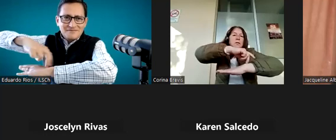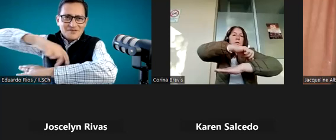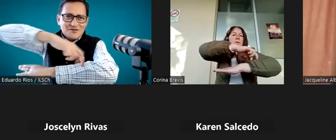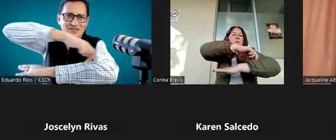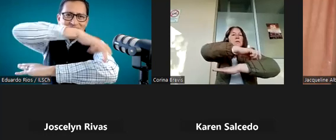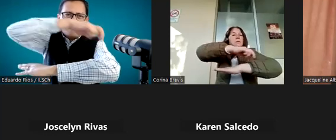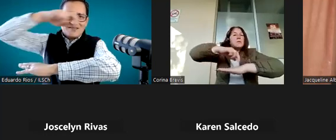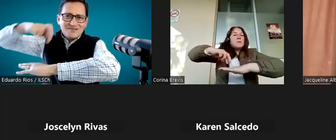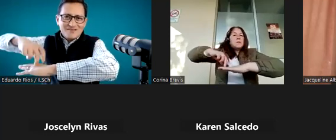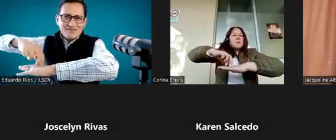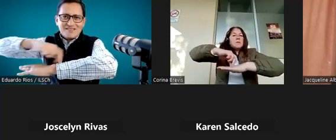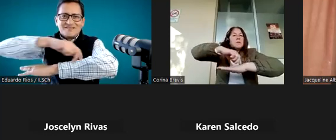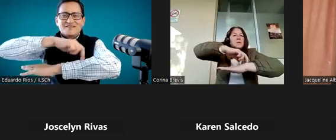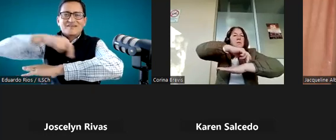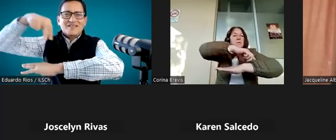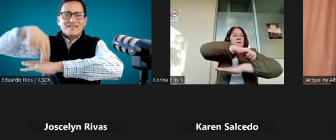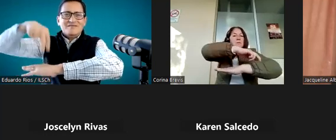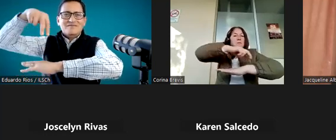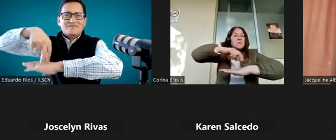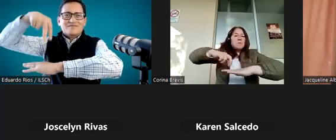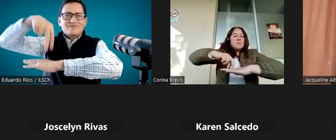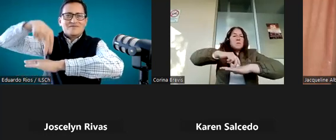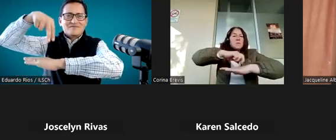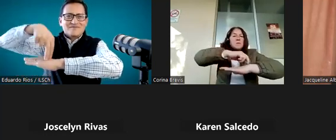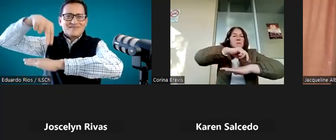Correr. Correr, ¿cierto? Correr. ¿Y este?